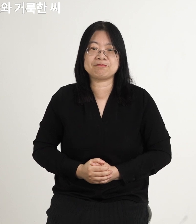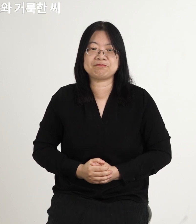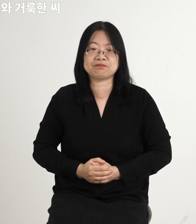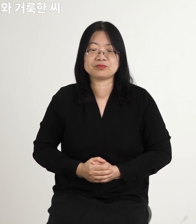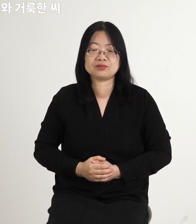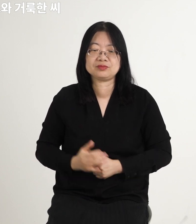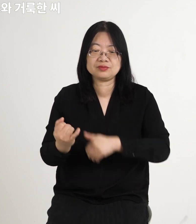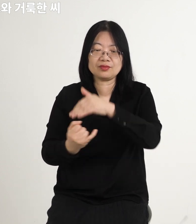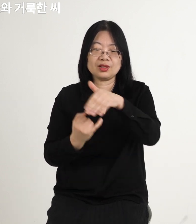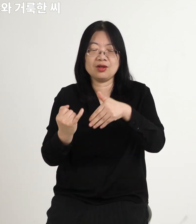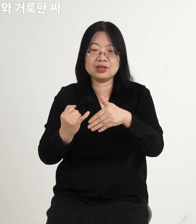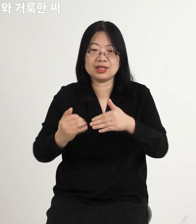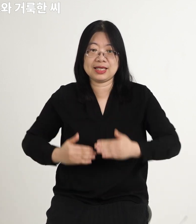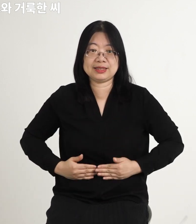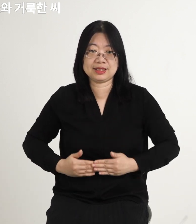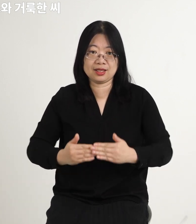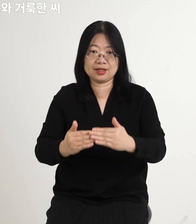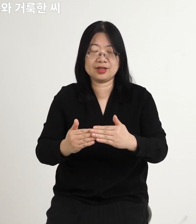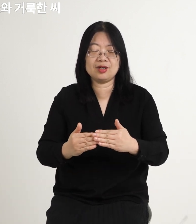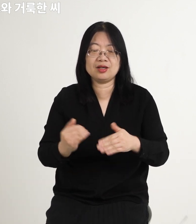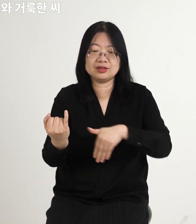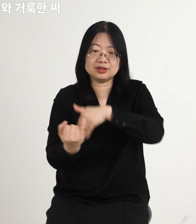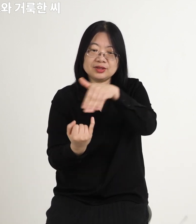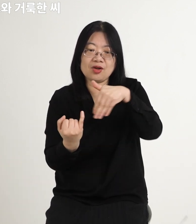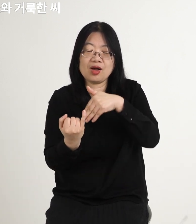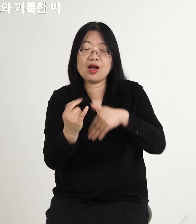처녀가 잉태하여, 여기 처녀라는 말이